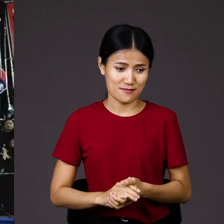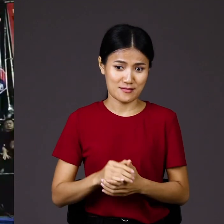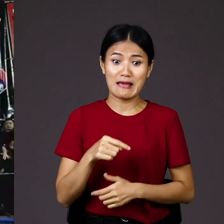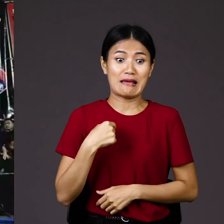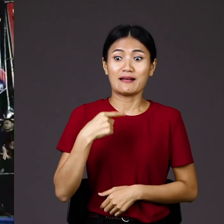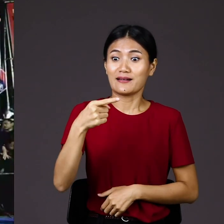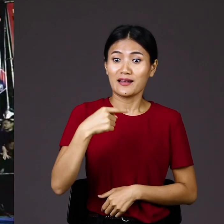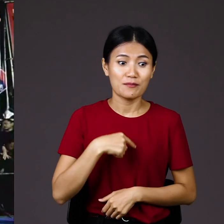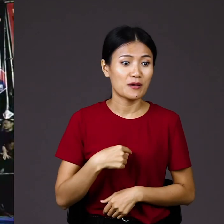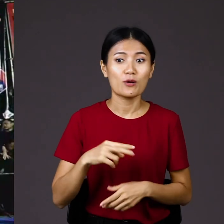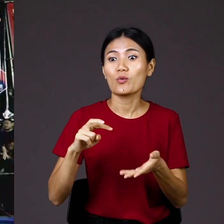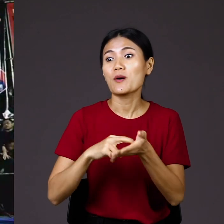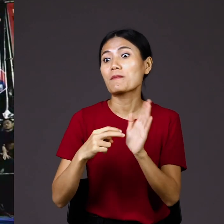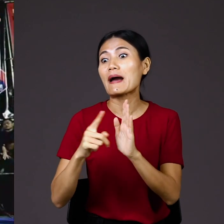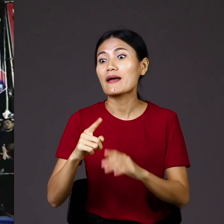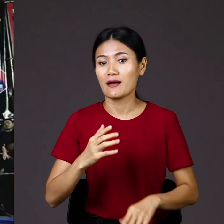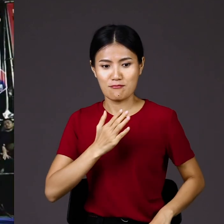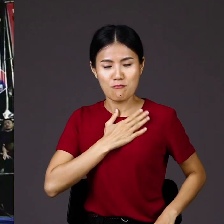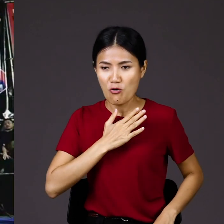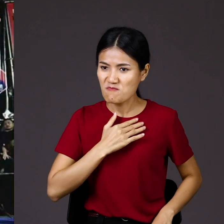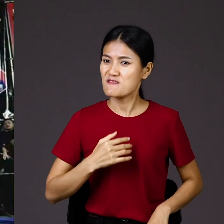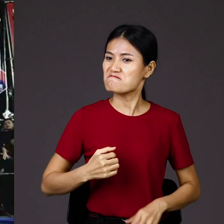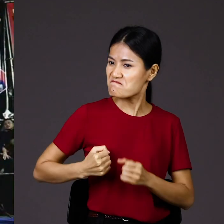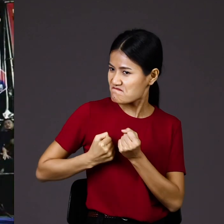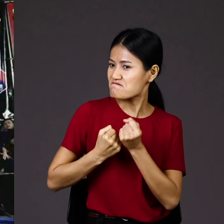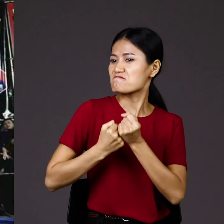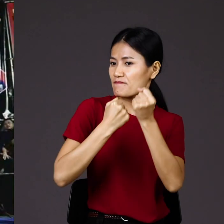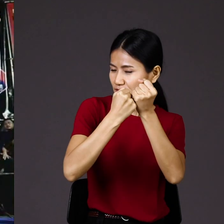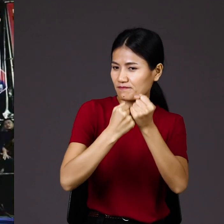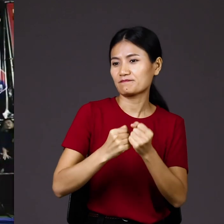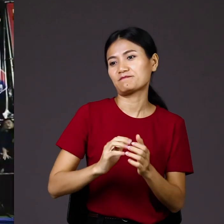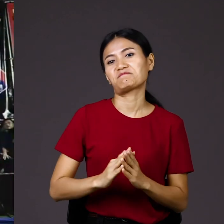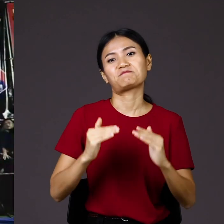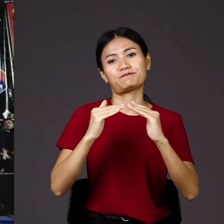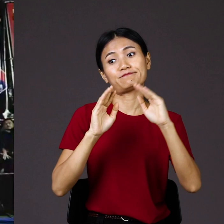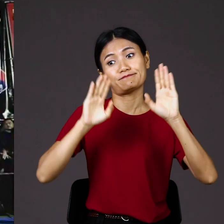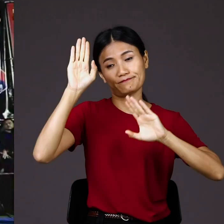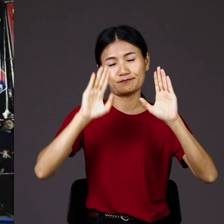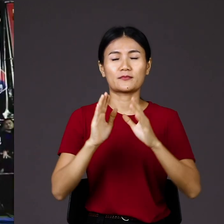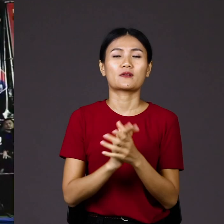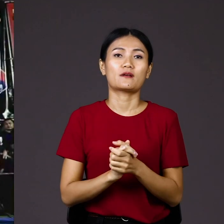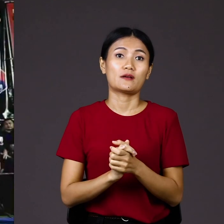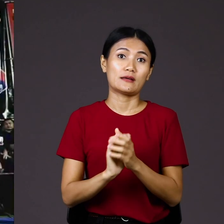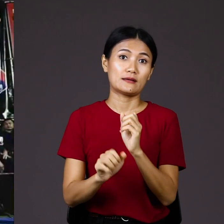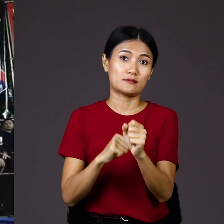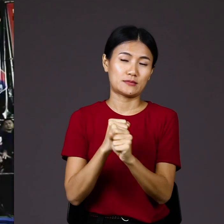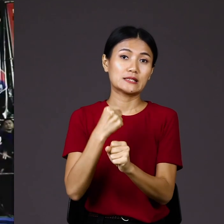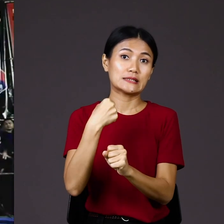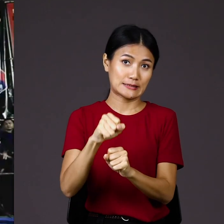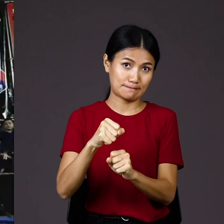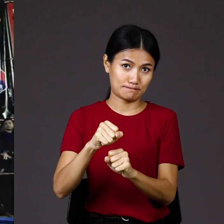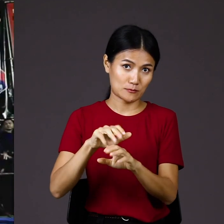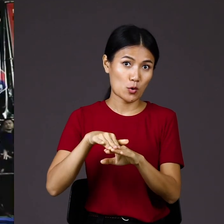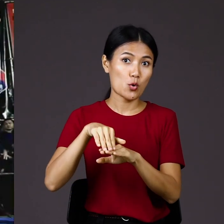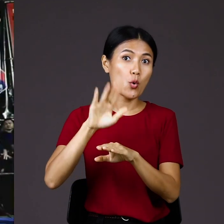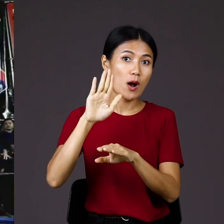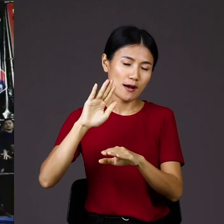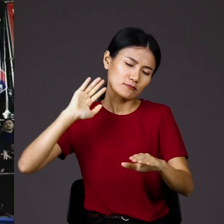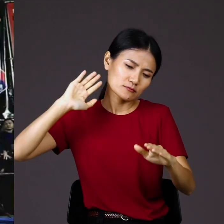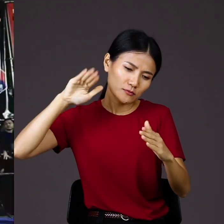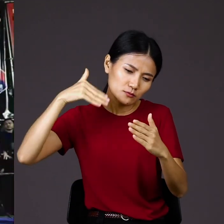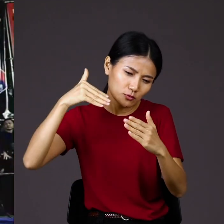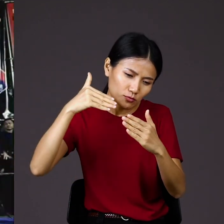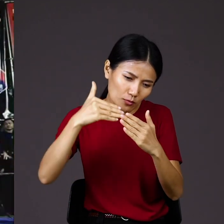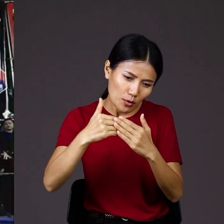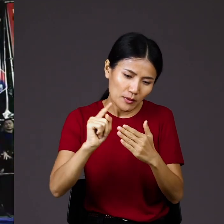ศของนักต่อสู้เพื่อประชาธิปไตยครับ10กว่าปี10กว่าปีที่ผ่านมาก็มีพรร